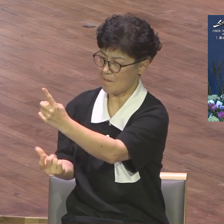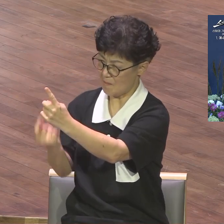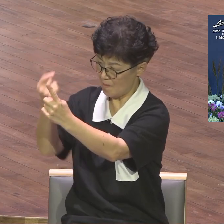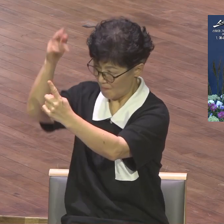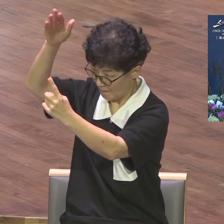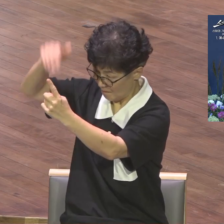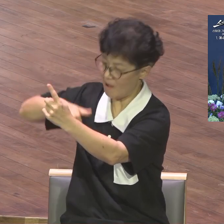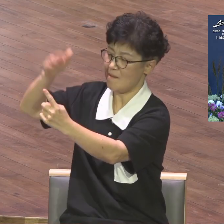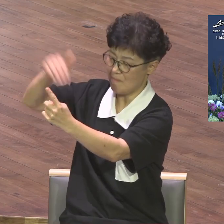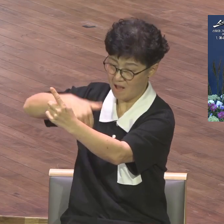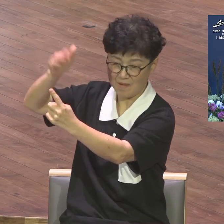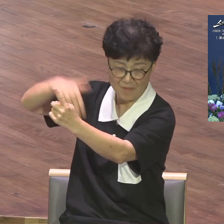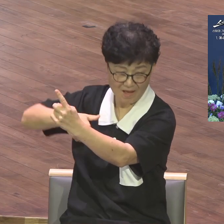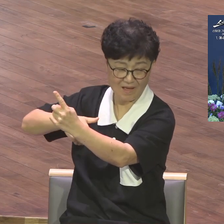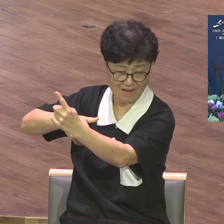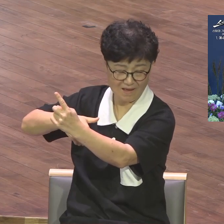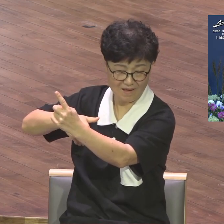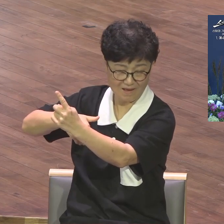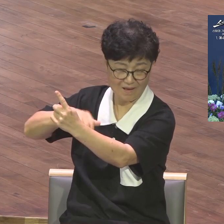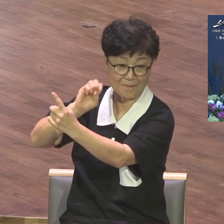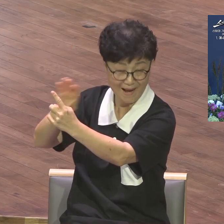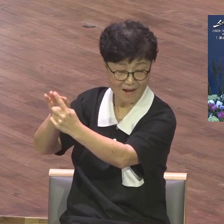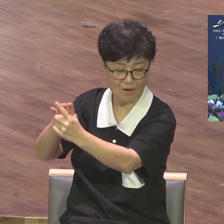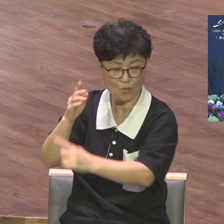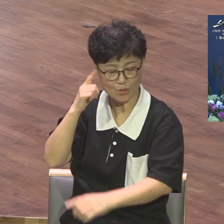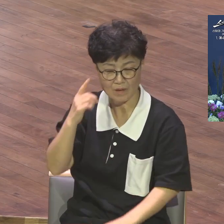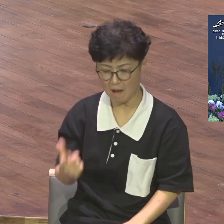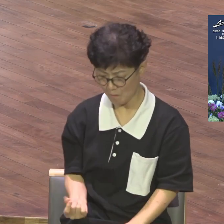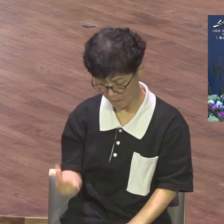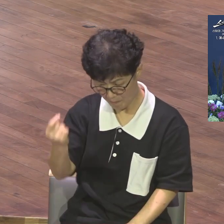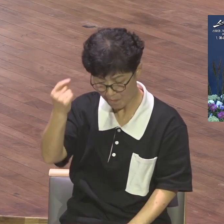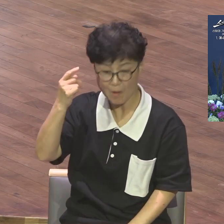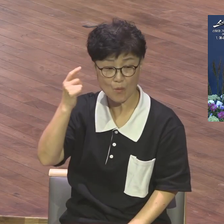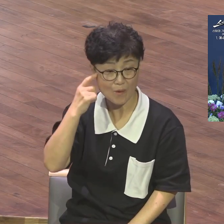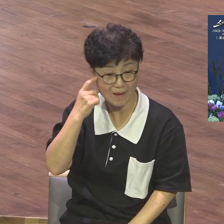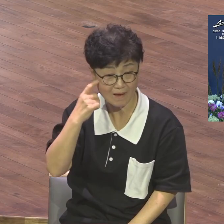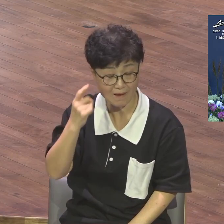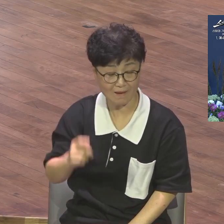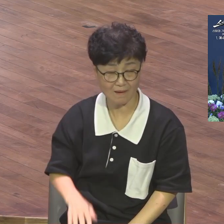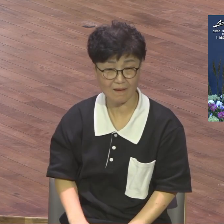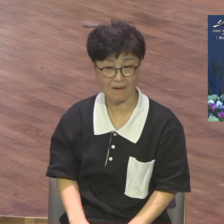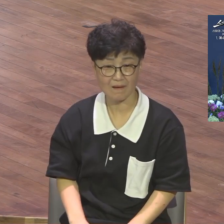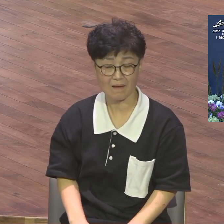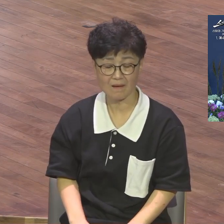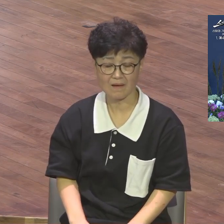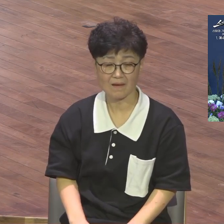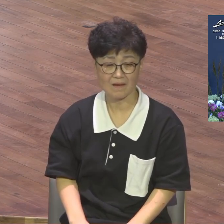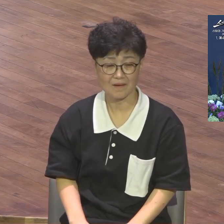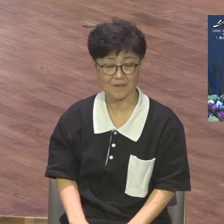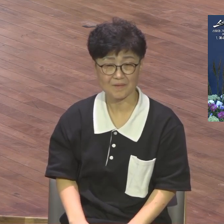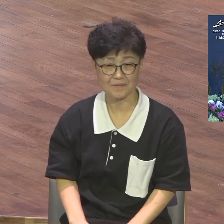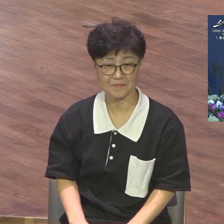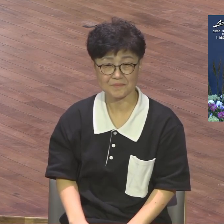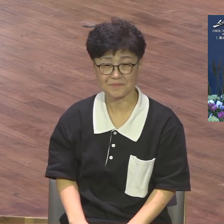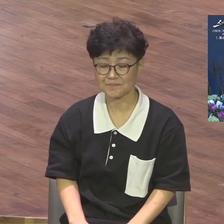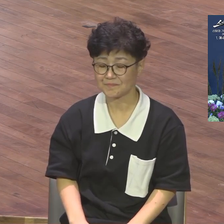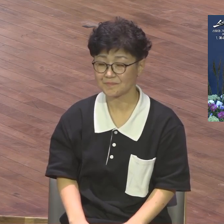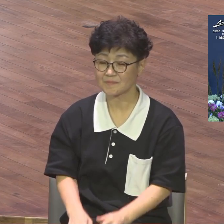했을까요? 이거는 단순히 공간적인 이동 나무에서 그냥 내려오라는 그런 차원을 넘어서